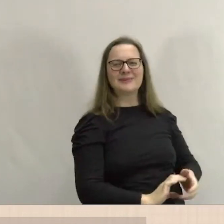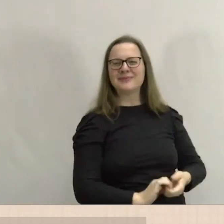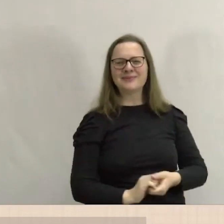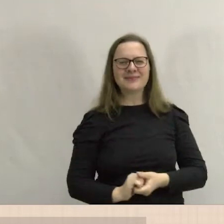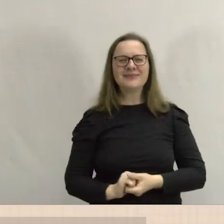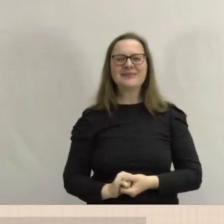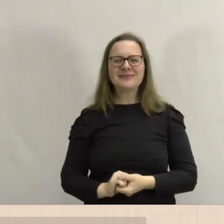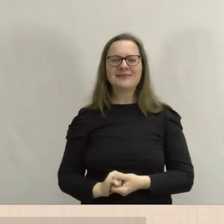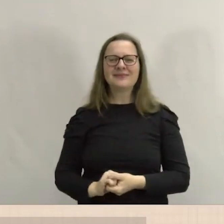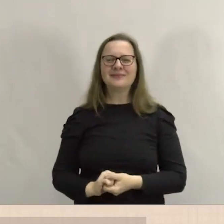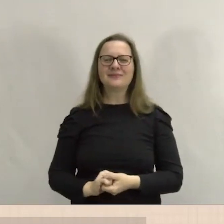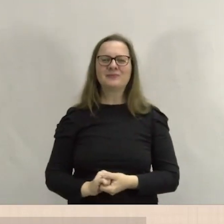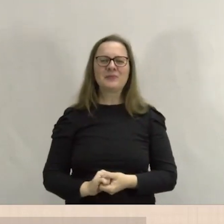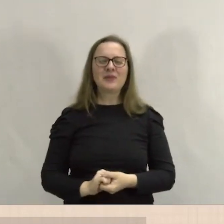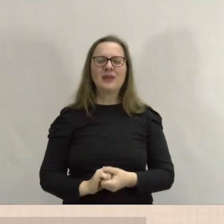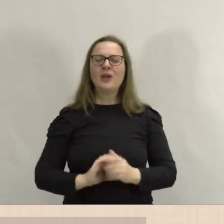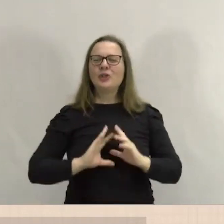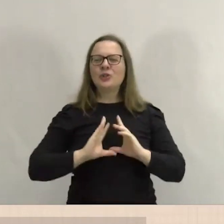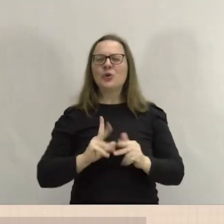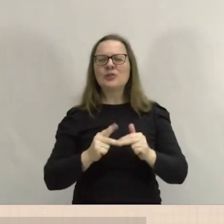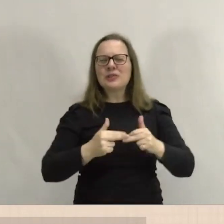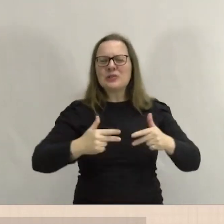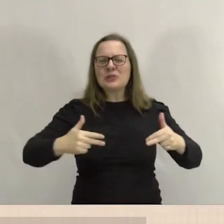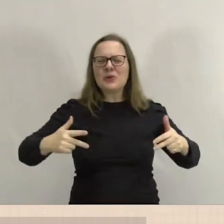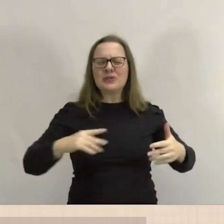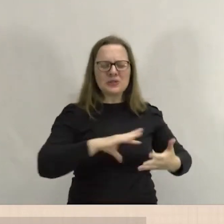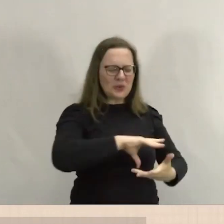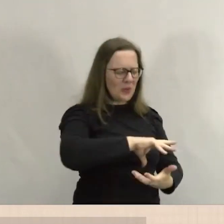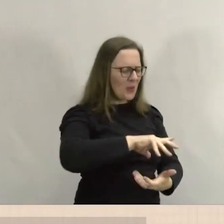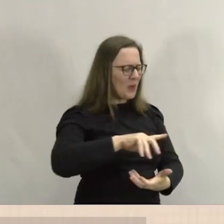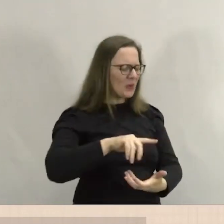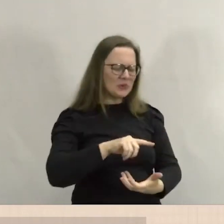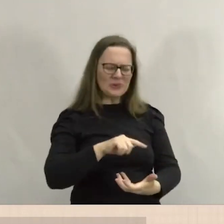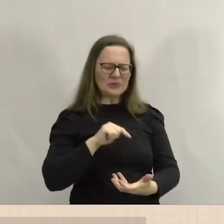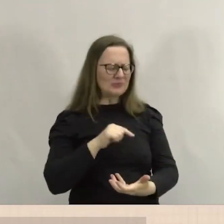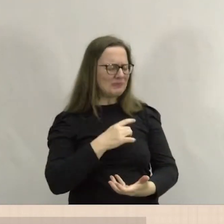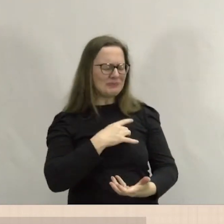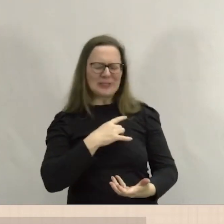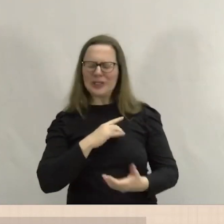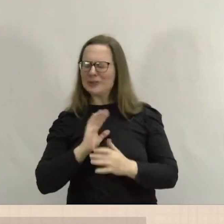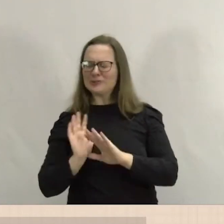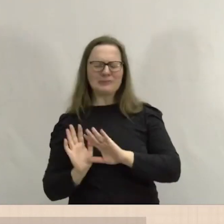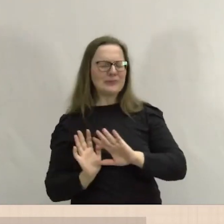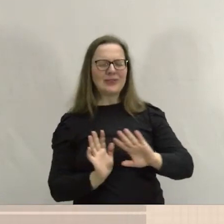animais do campo, porque os pastos do deserto